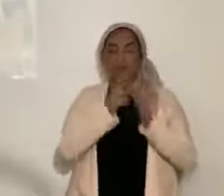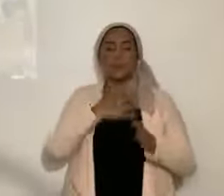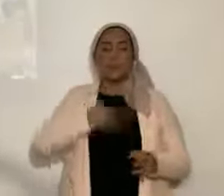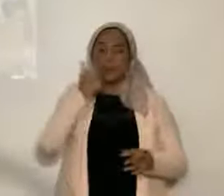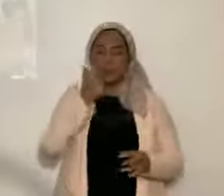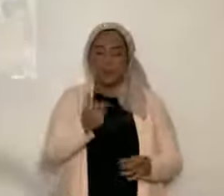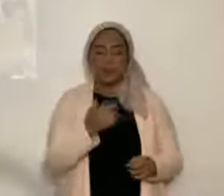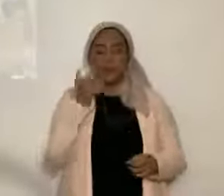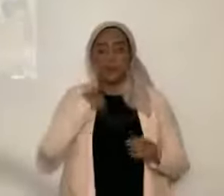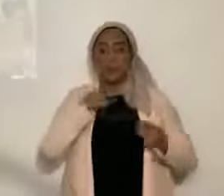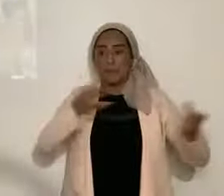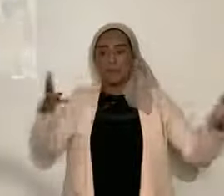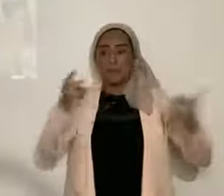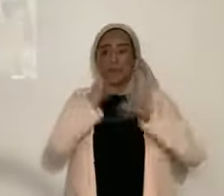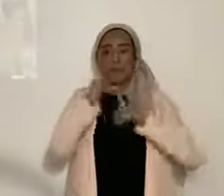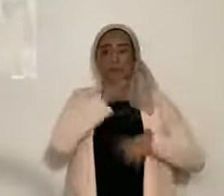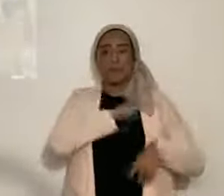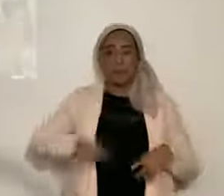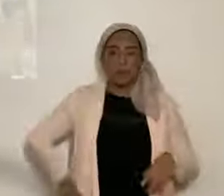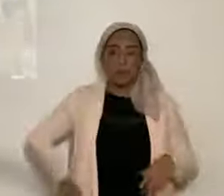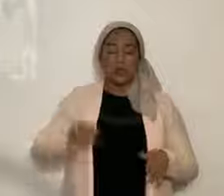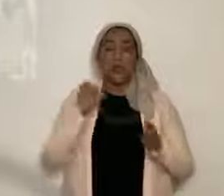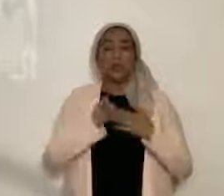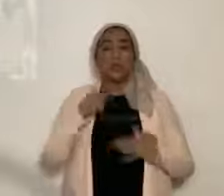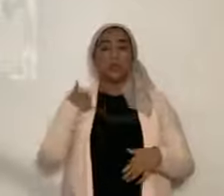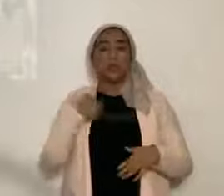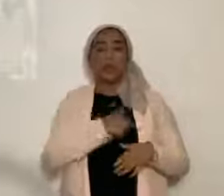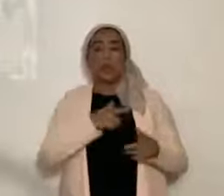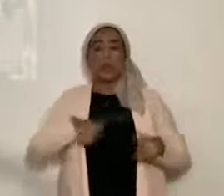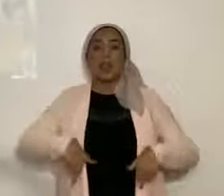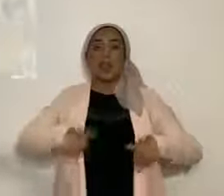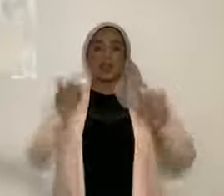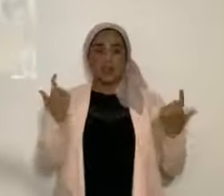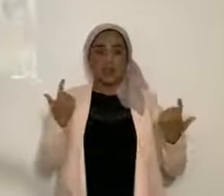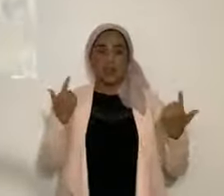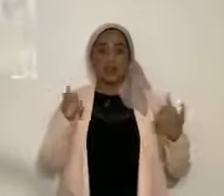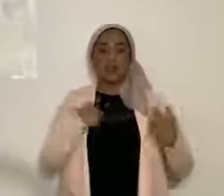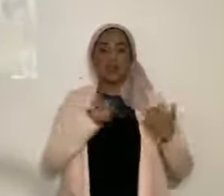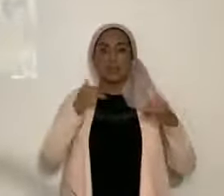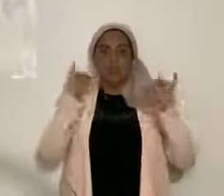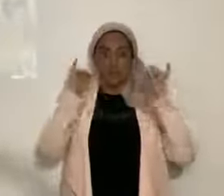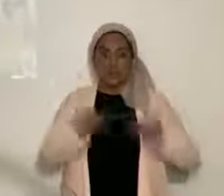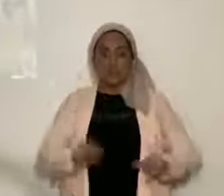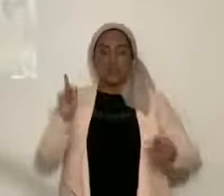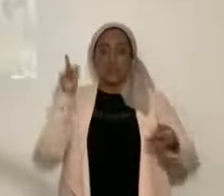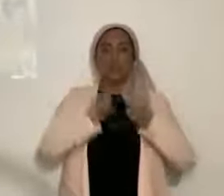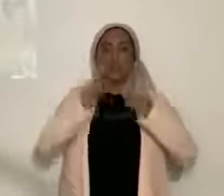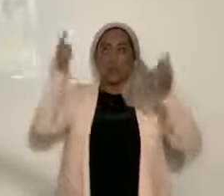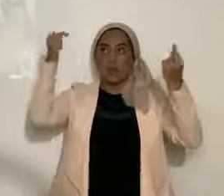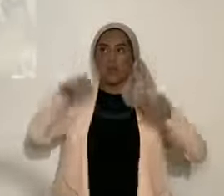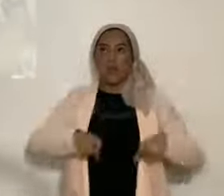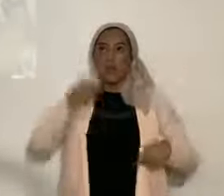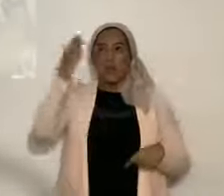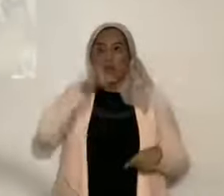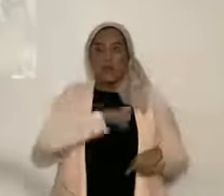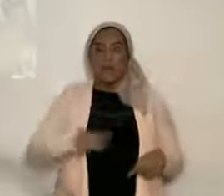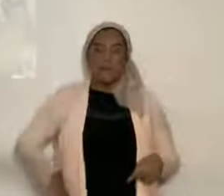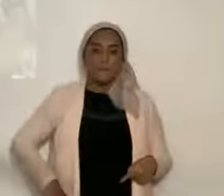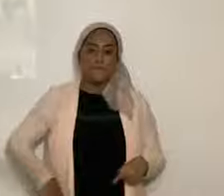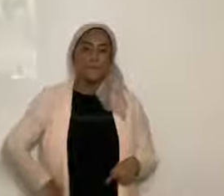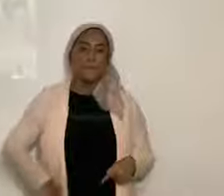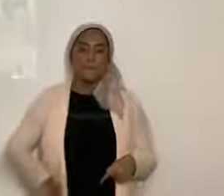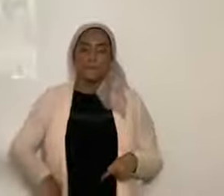Por lo cual os decimos esto en palabra del Adón, que nosotros que vivimos, que habremos quedado hasta la venida del Señor, no